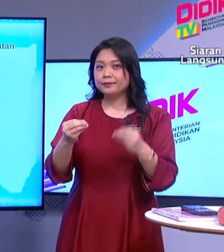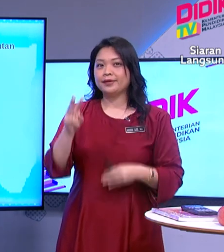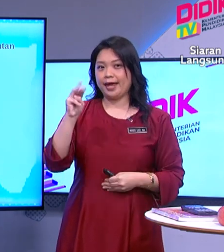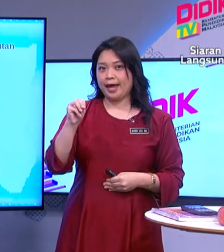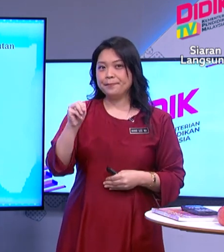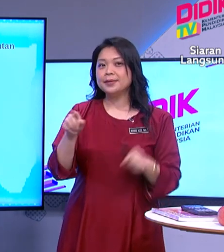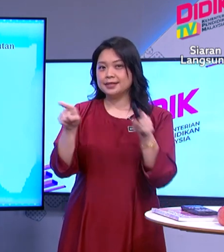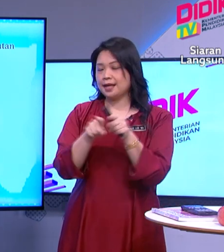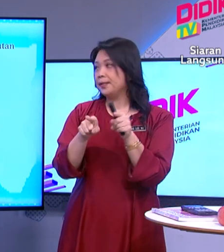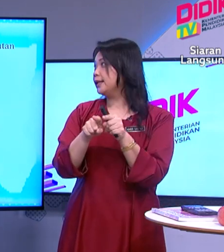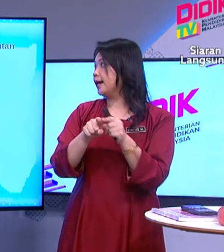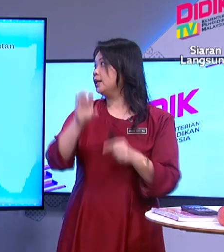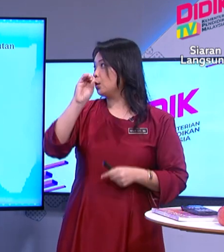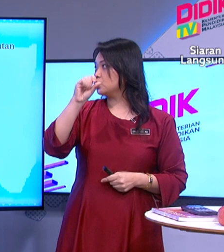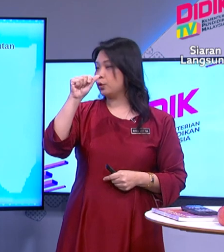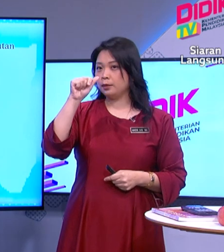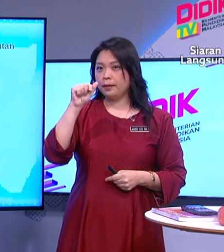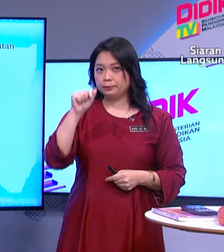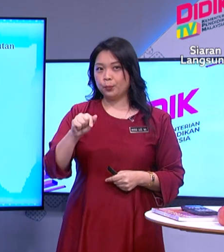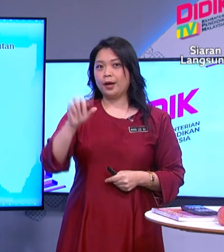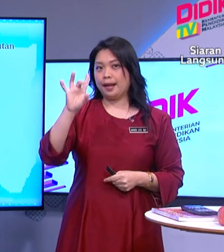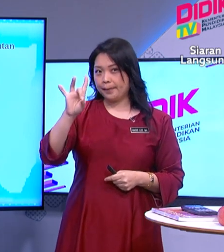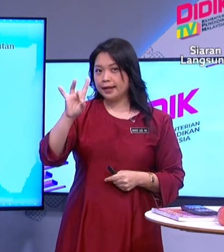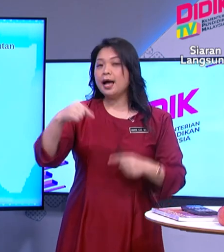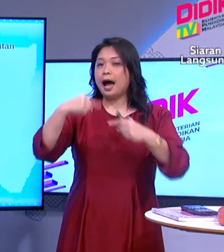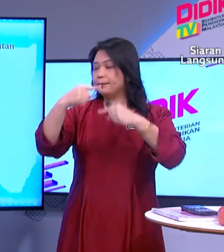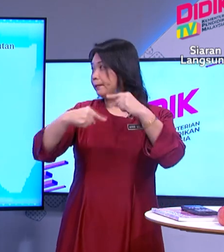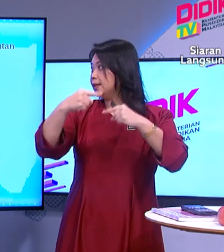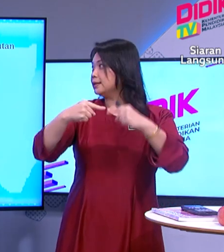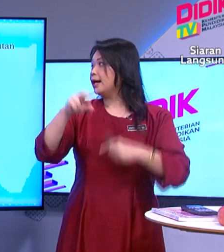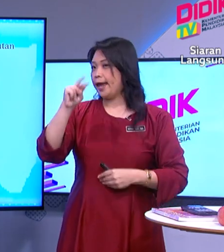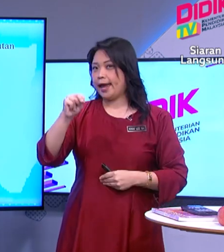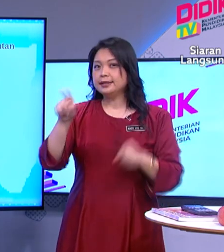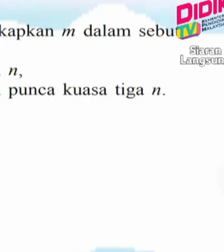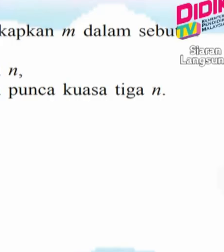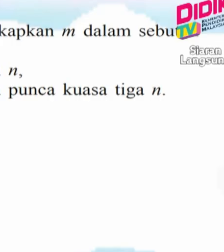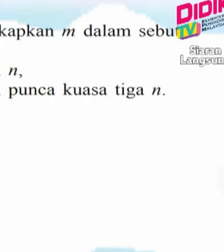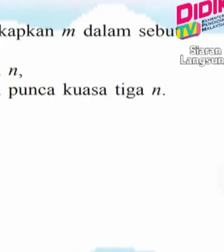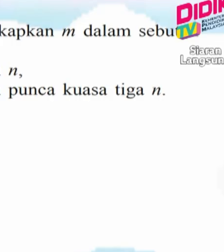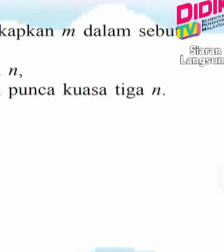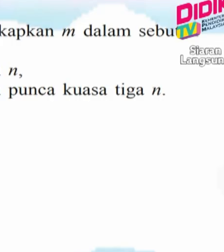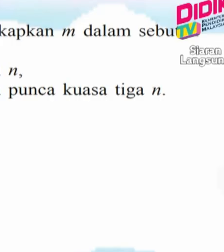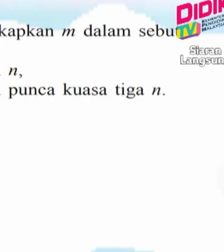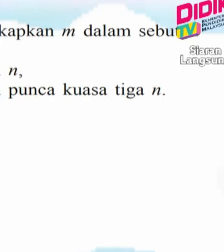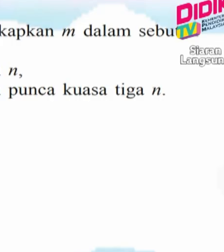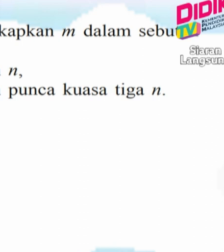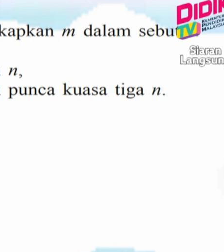n = 0 78000 pilek nsame kosong popular 125